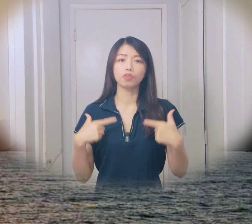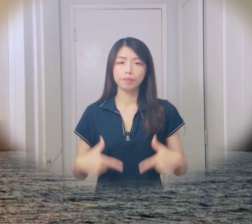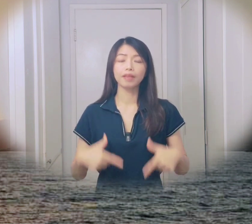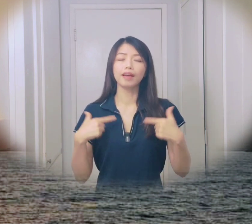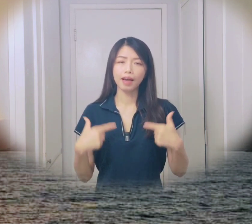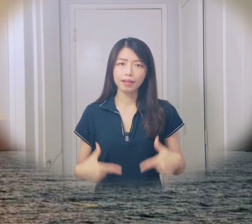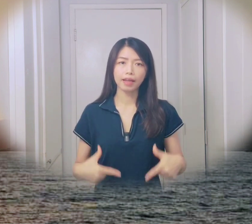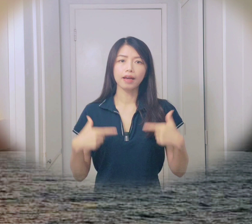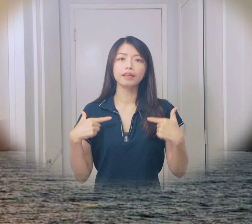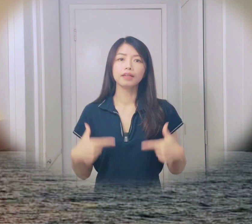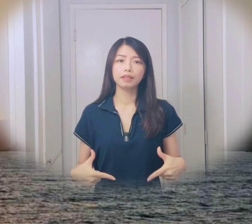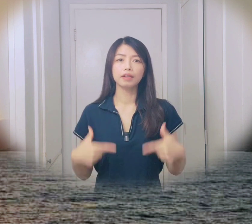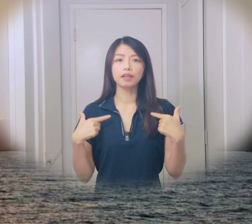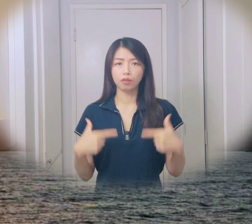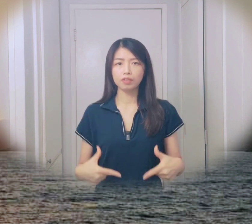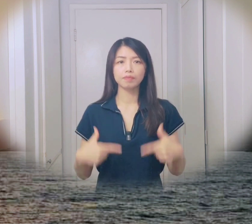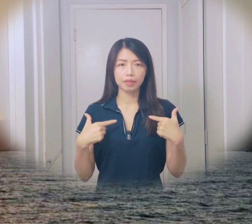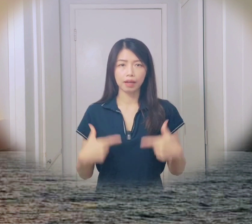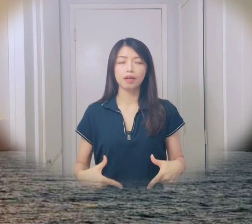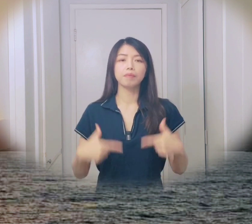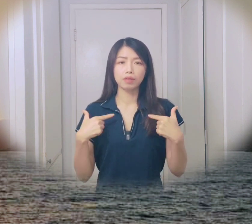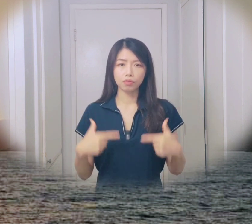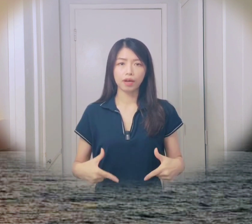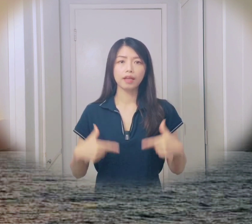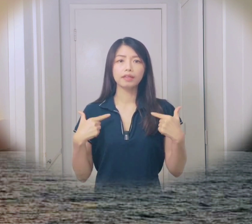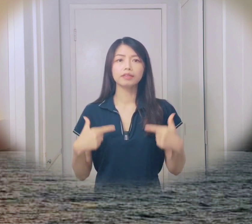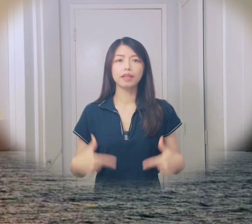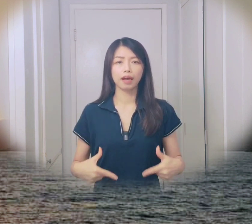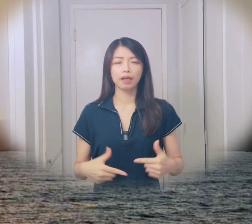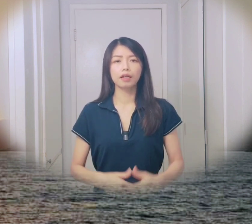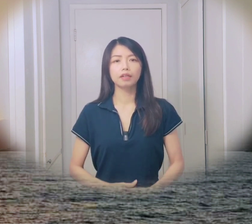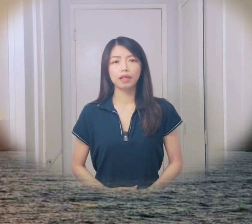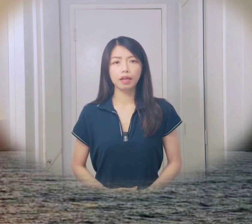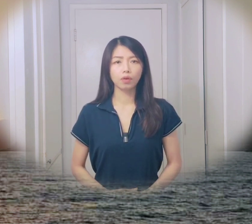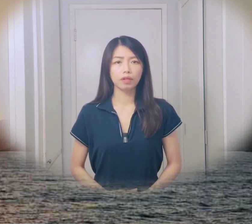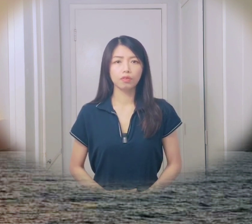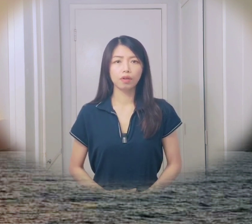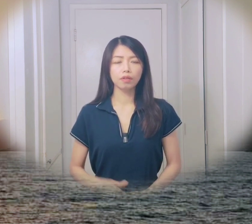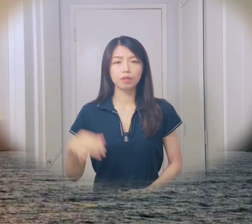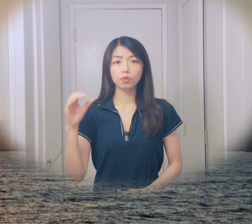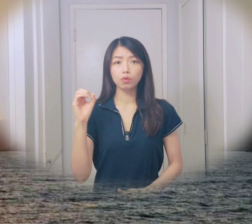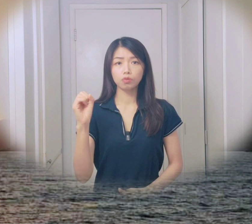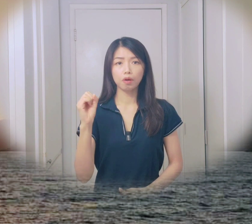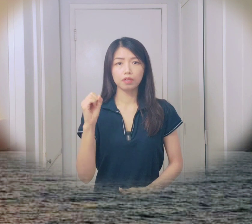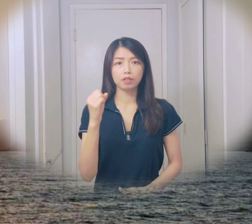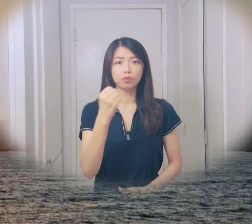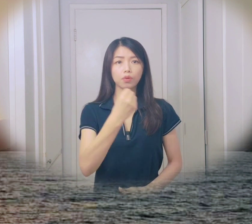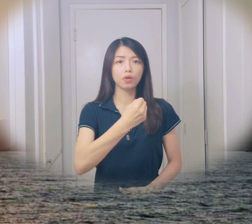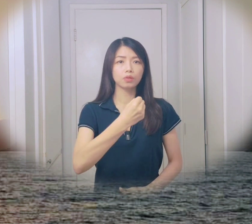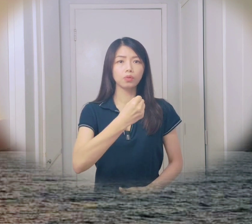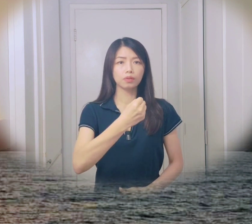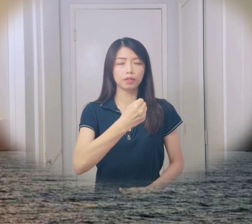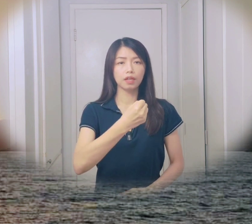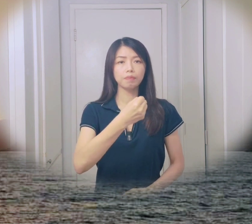움직여 주시면 항상, 늘 이런 뜻입니다. 매 순간 은혜라고 하는 뜻의 수어는 손 주먹을